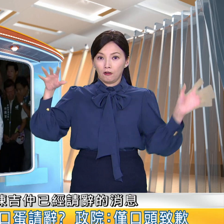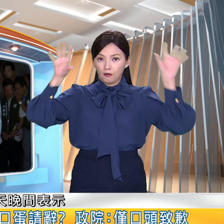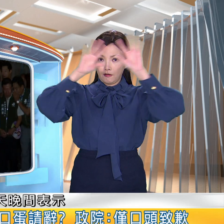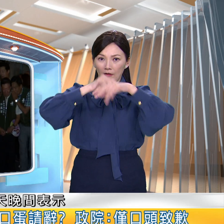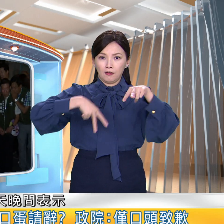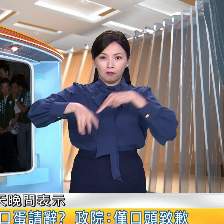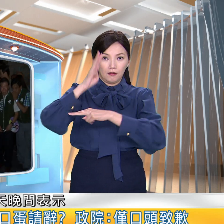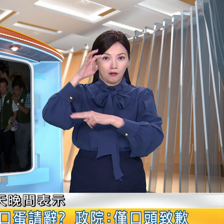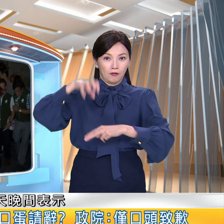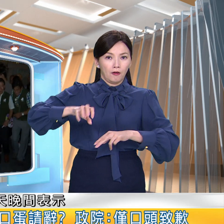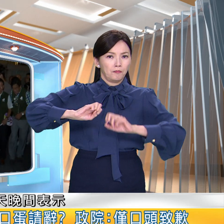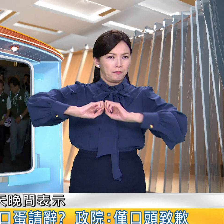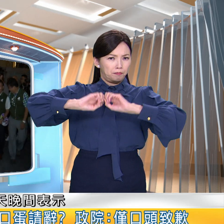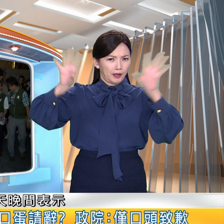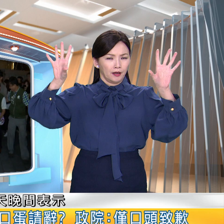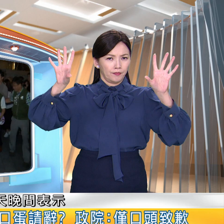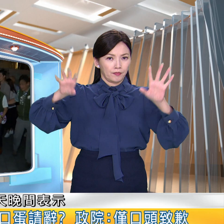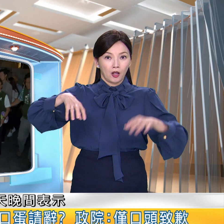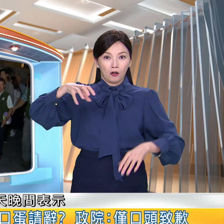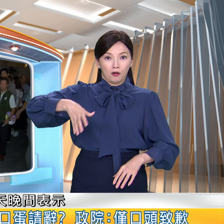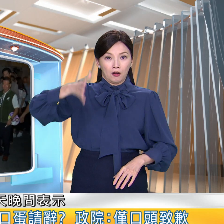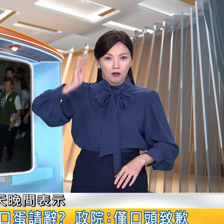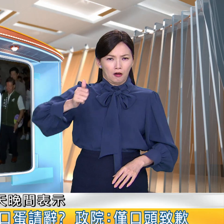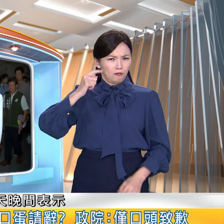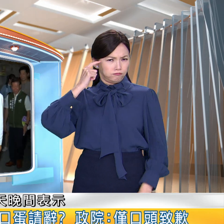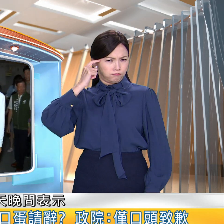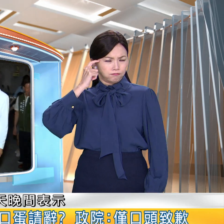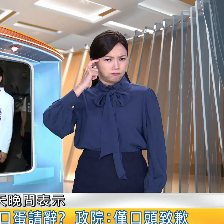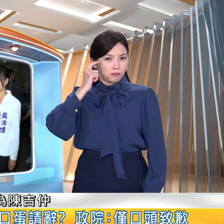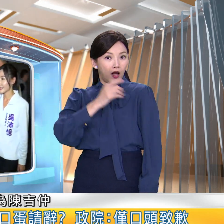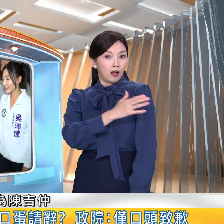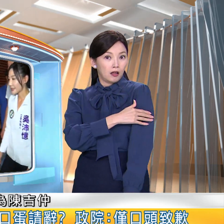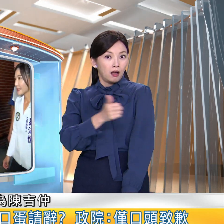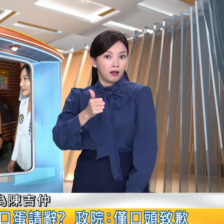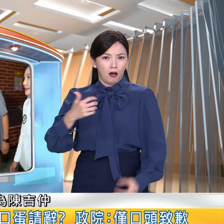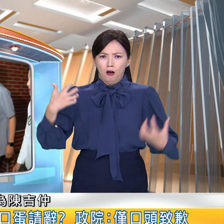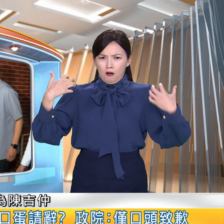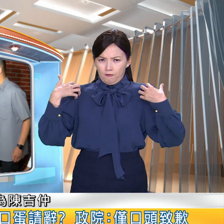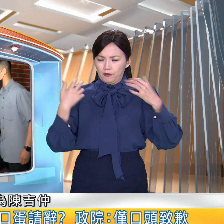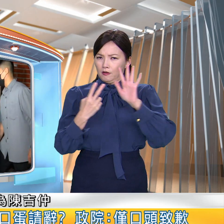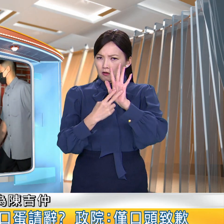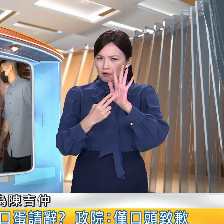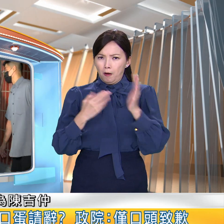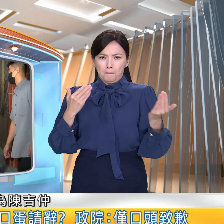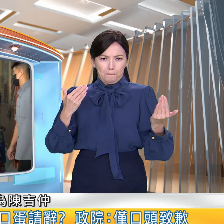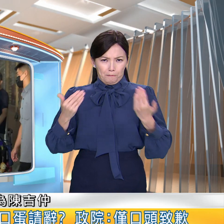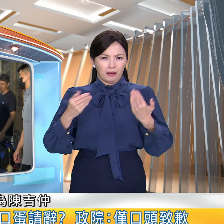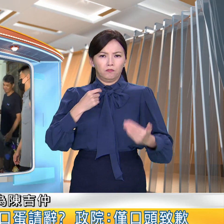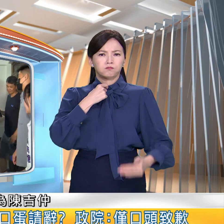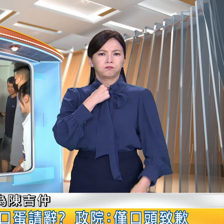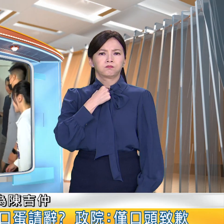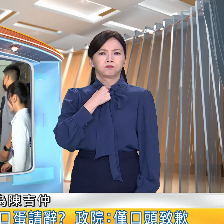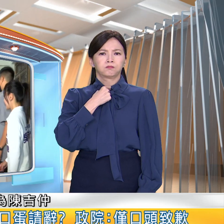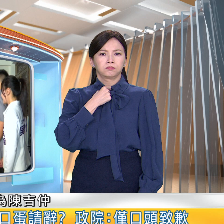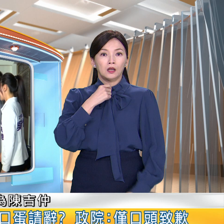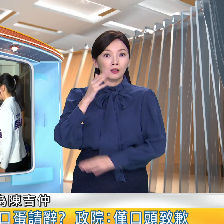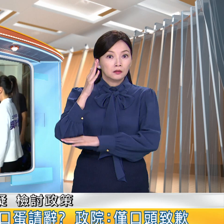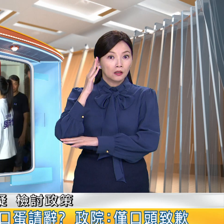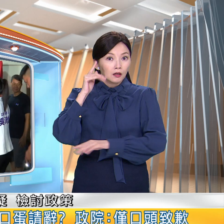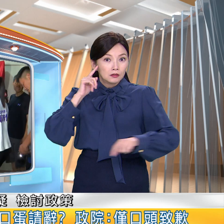而对此，行政院昨天晚间表示，院长陈进仁认为陈吉仲有责